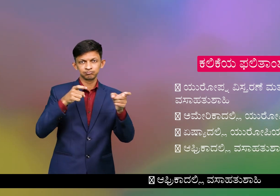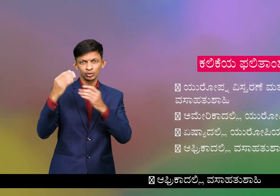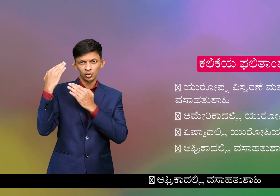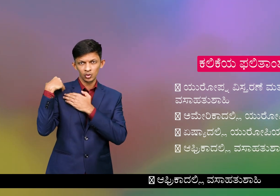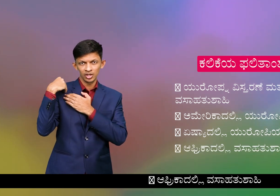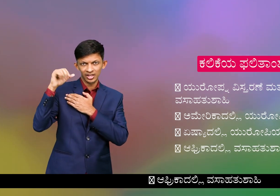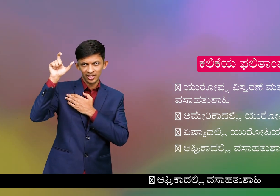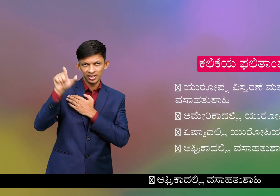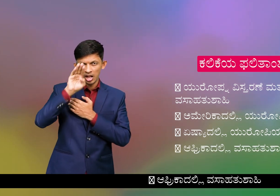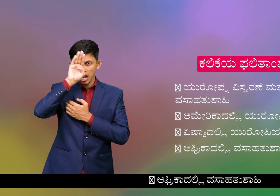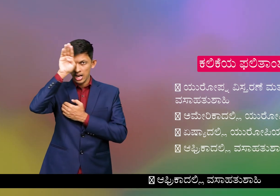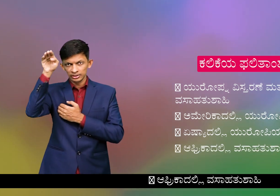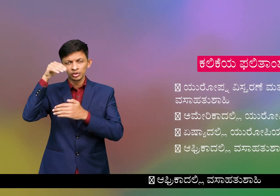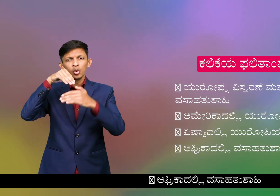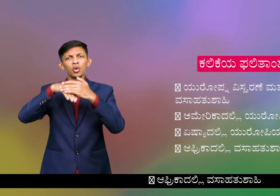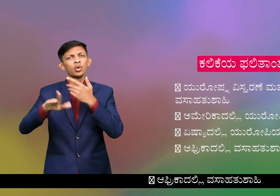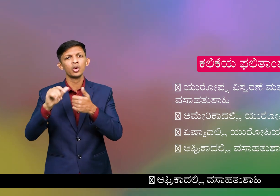ಆಫ್ರಿಕಾದಲ್ಲಿ ವಸಾಹತುಶಾಹಿ.